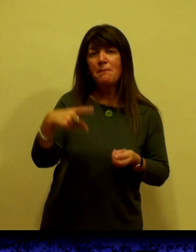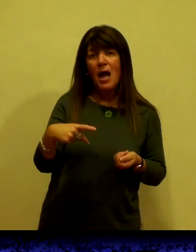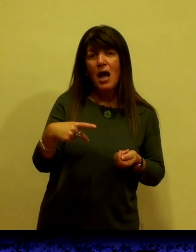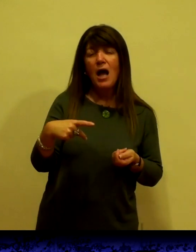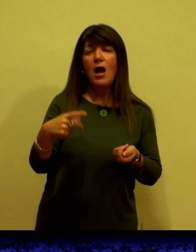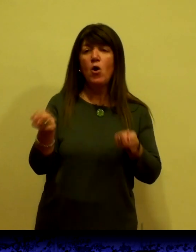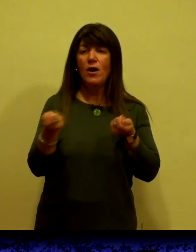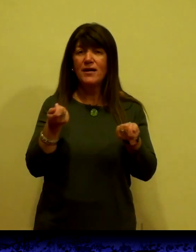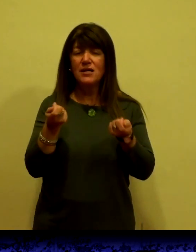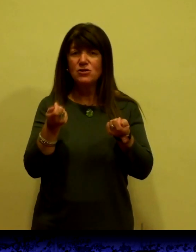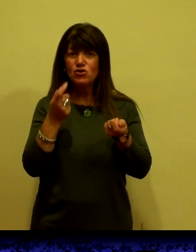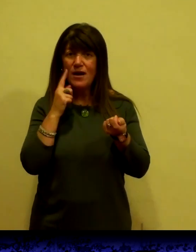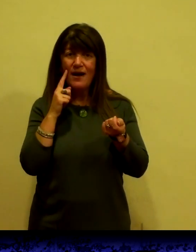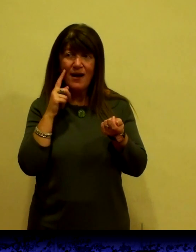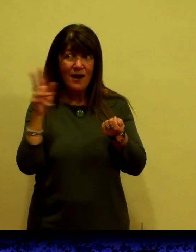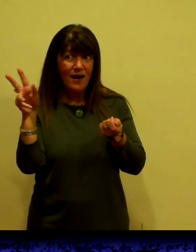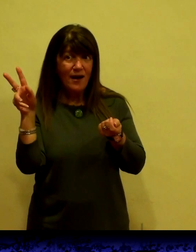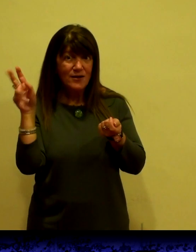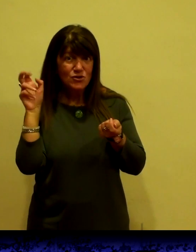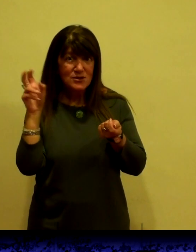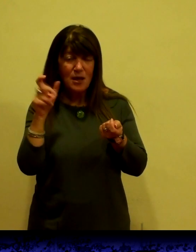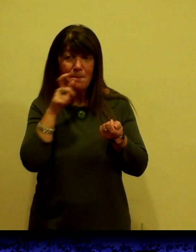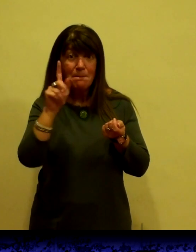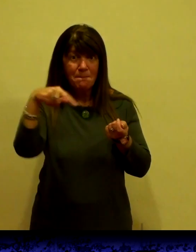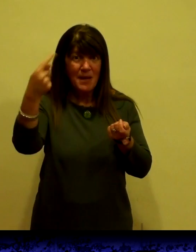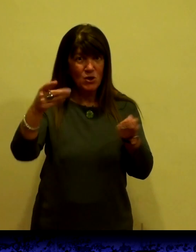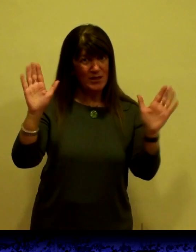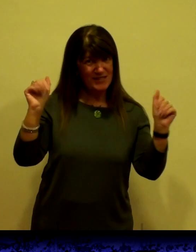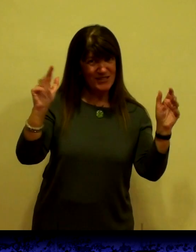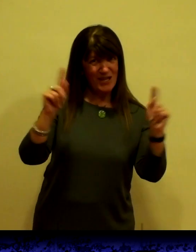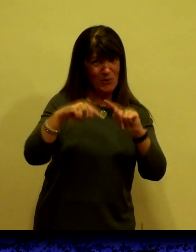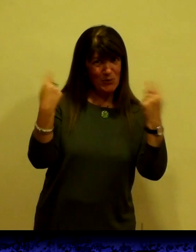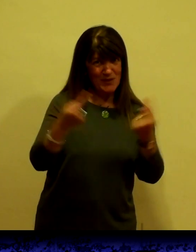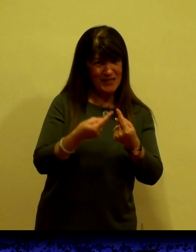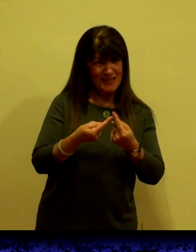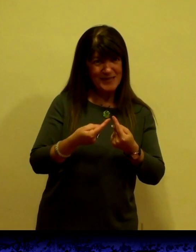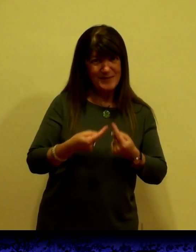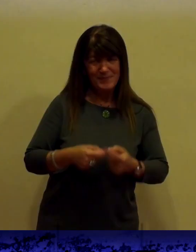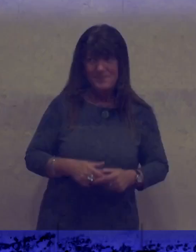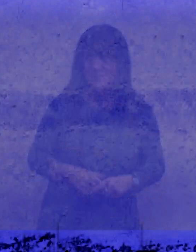audio, e ci sentiamo mercoledì prossimo. Ciao a tutti. Ciao a tutti.